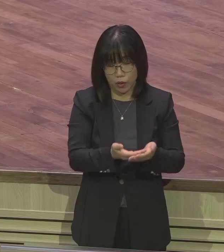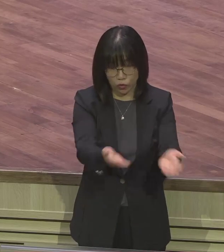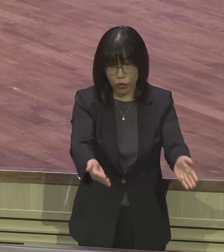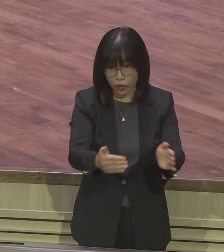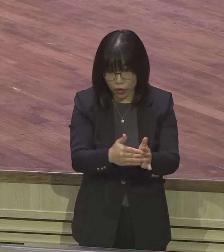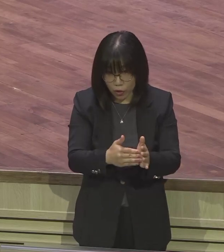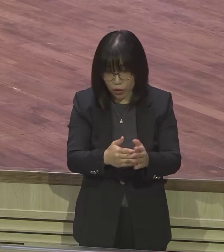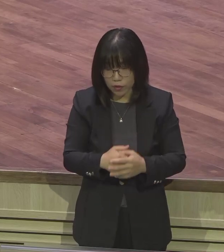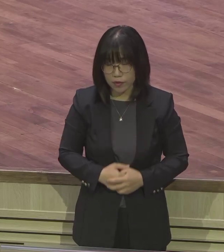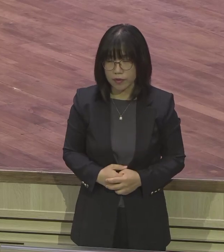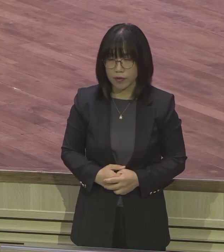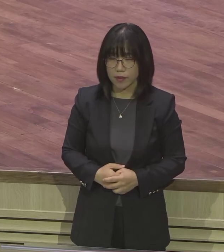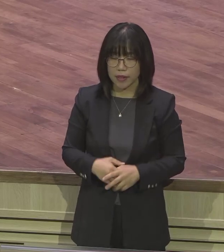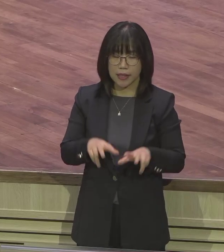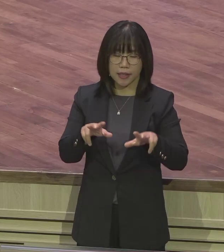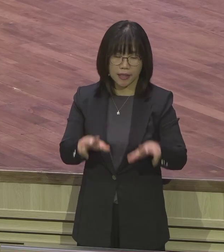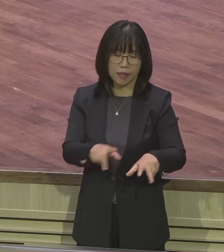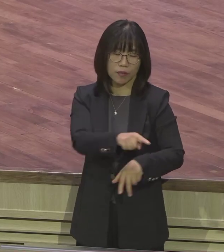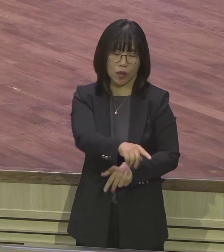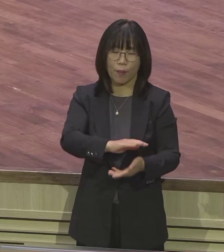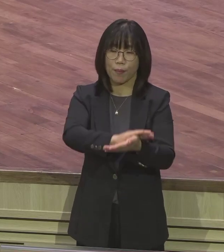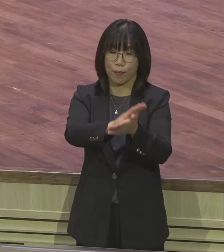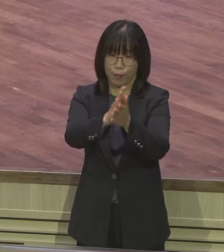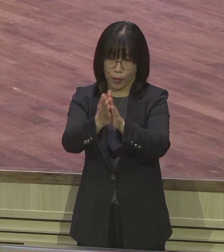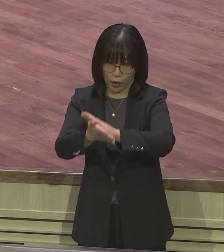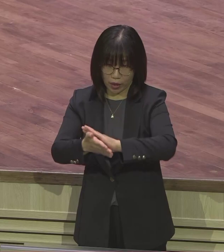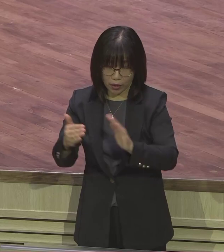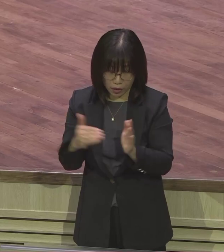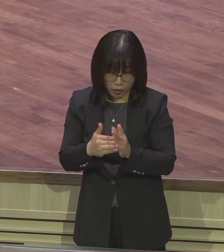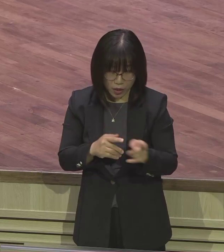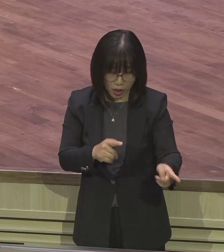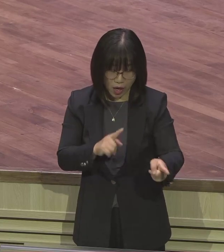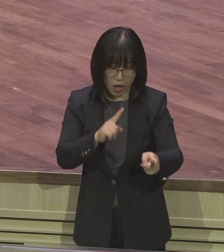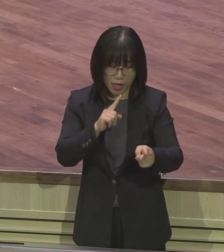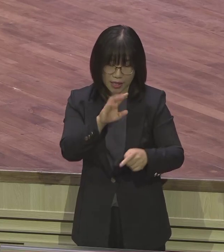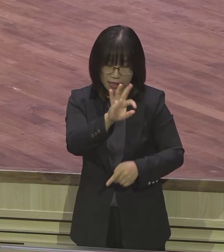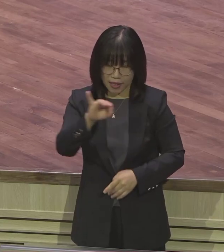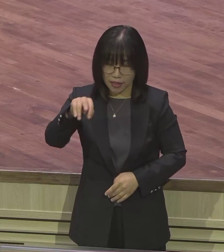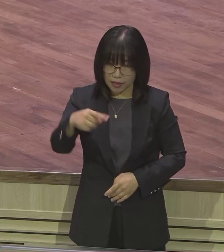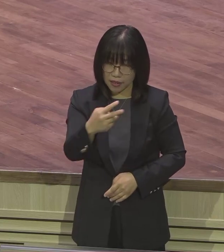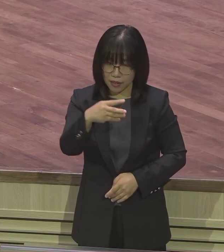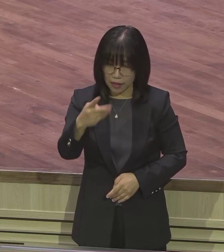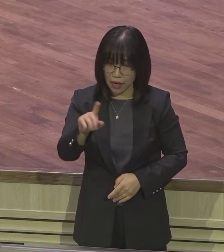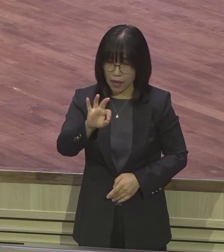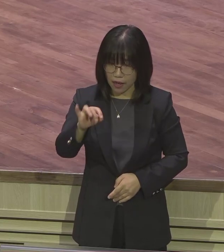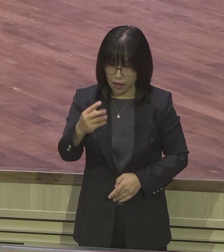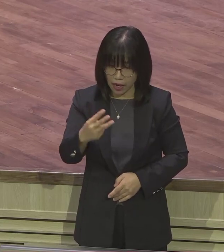그러니 지금은 이스라엘 아니냐. 걱정하지 말고 가라. 그런 말이에요.